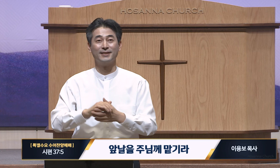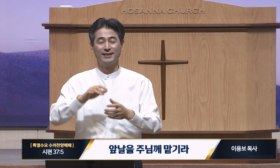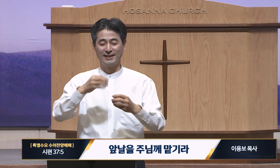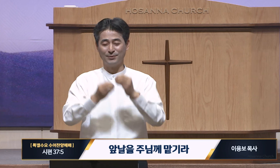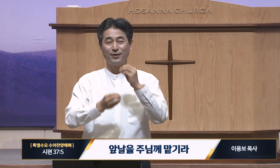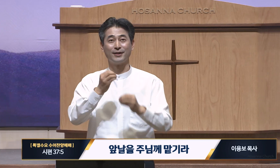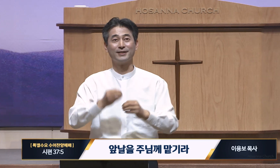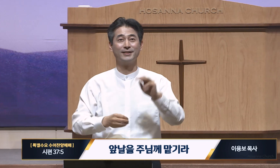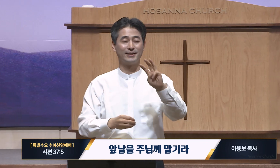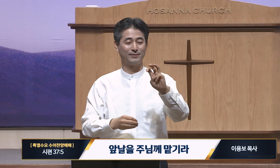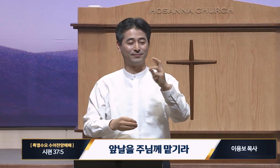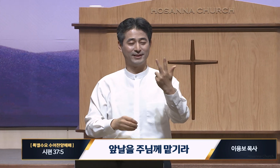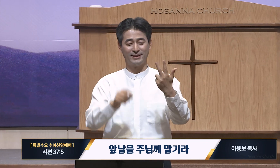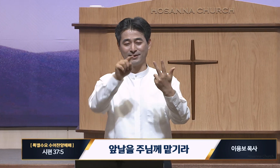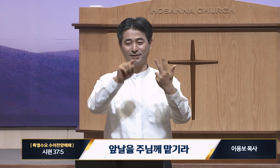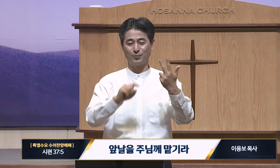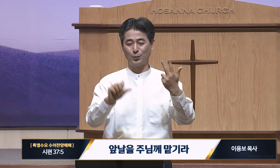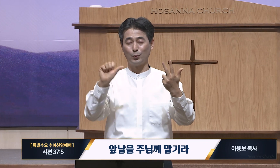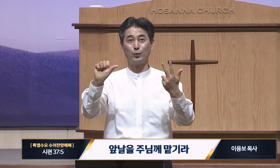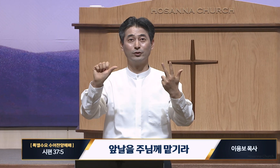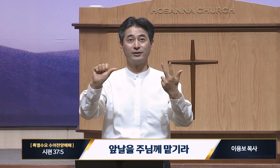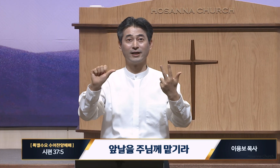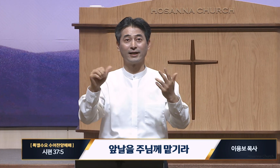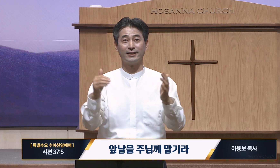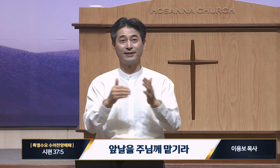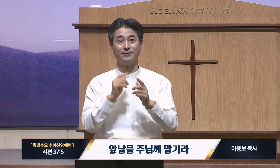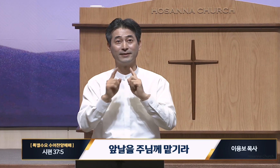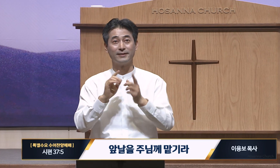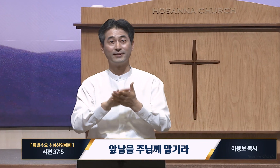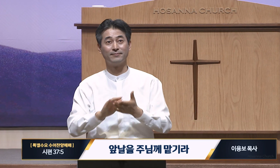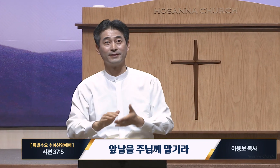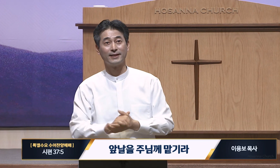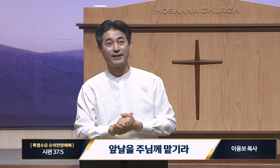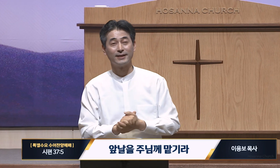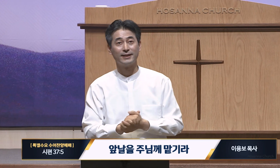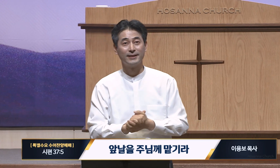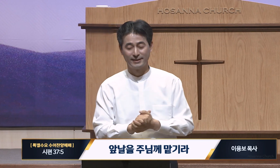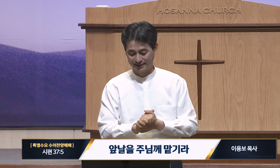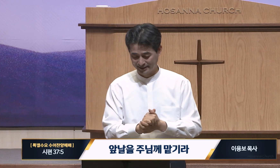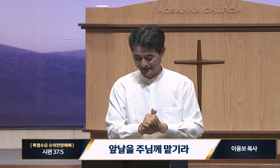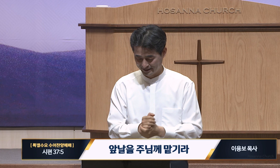말씀은 시편 37편 5절 말씀입니다.